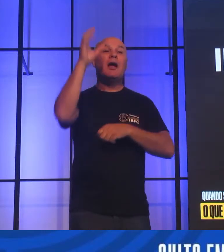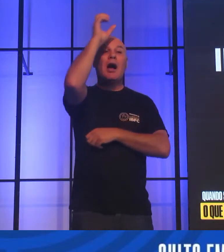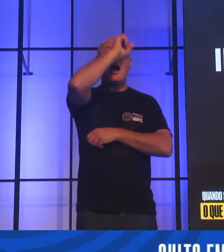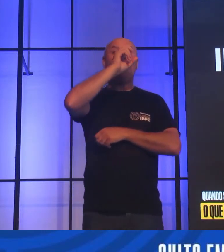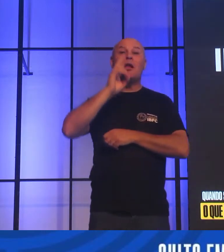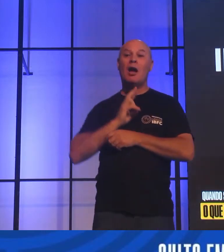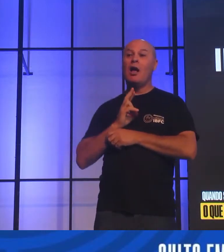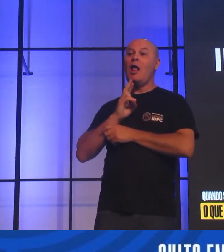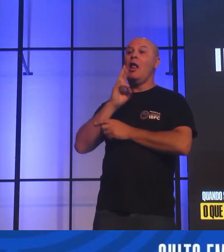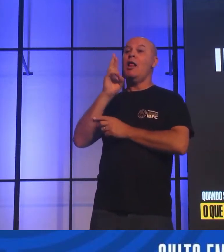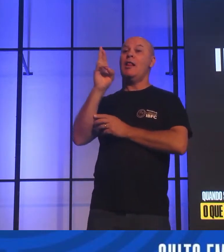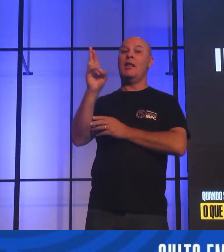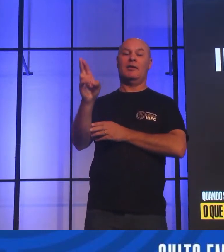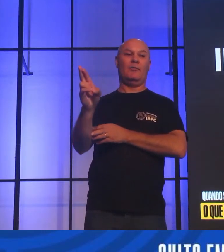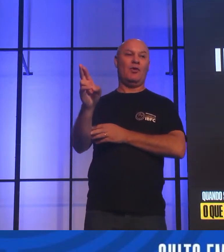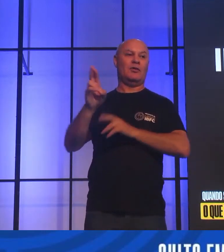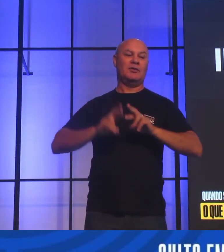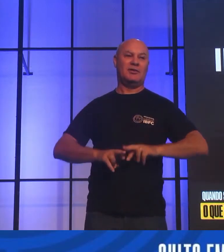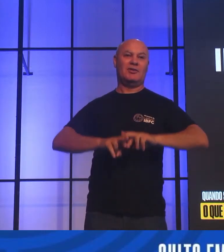talvez sejam